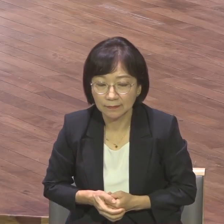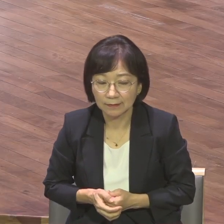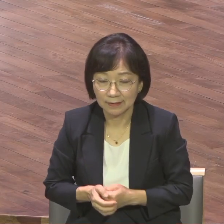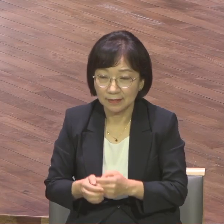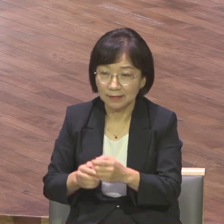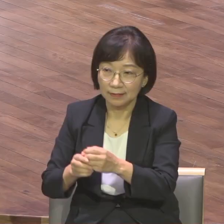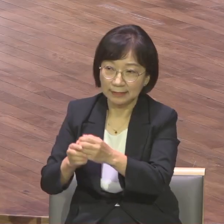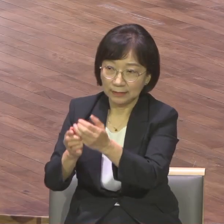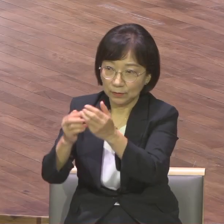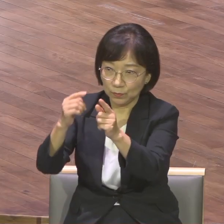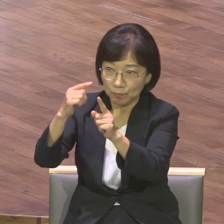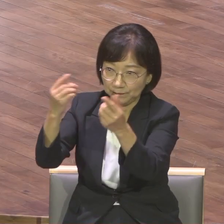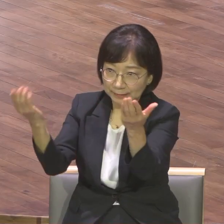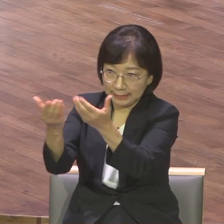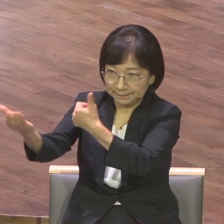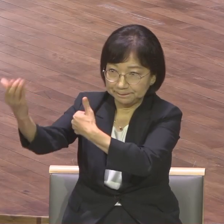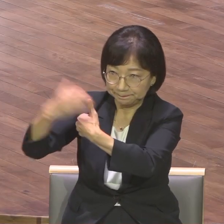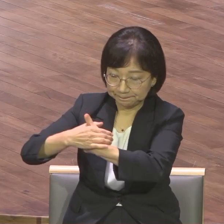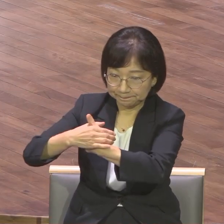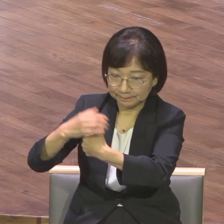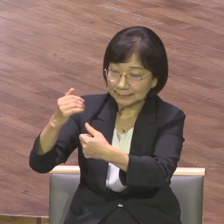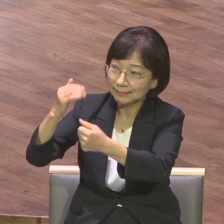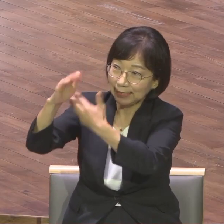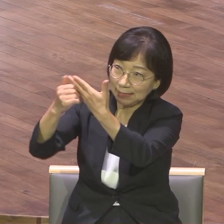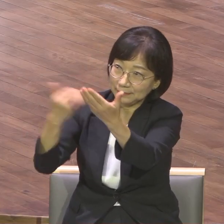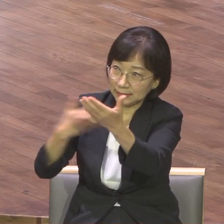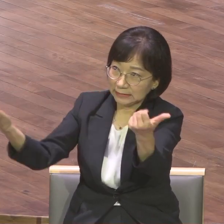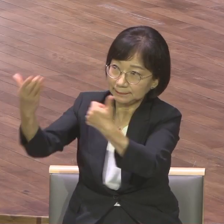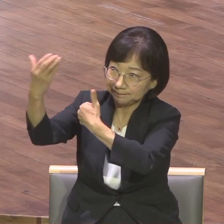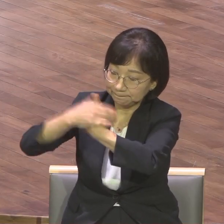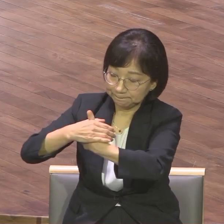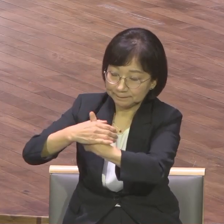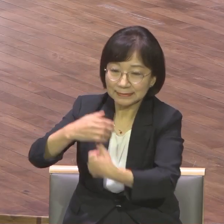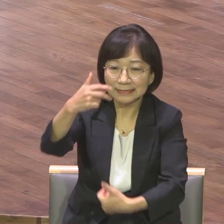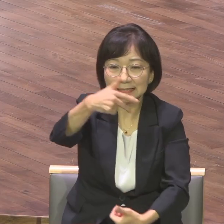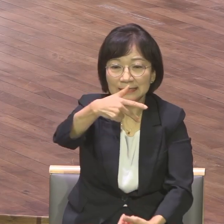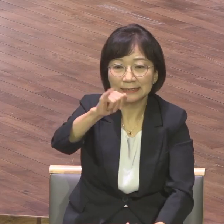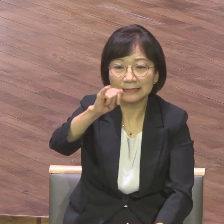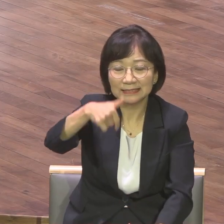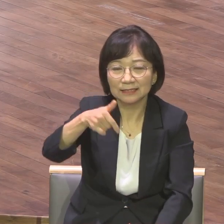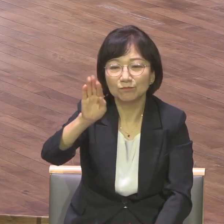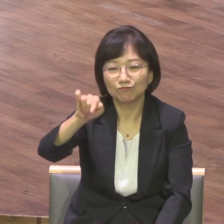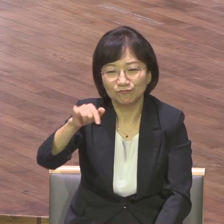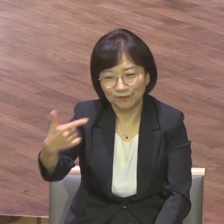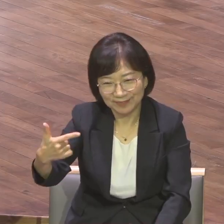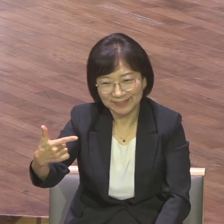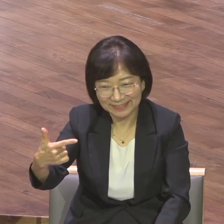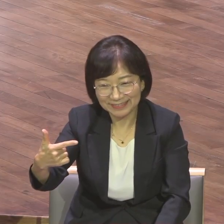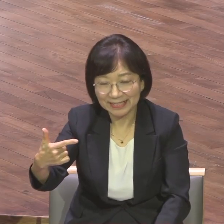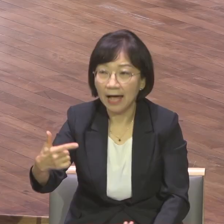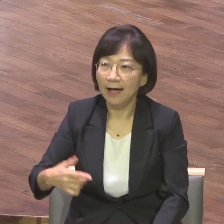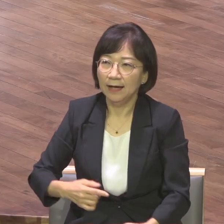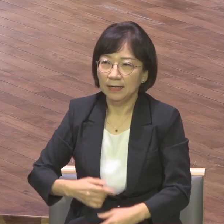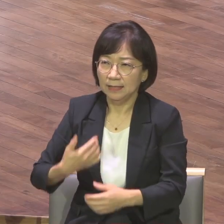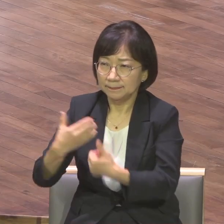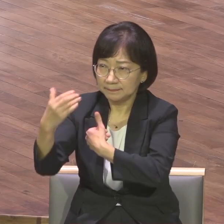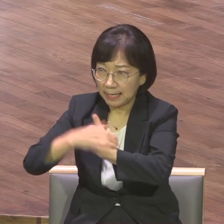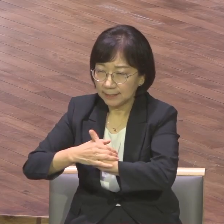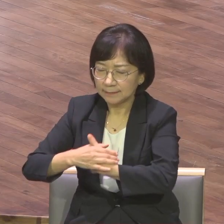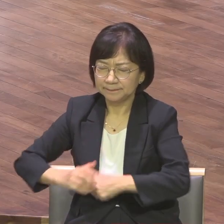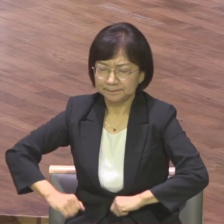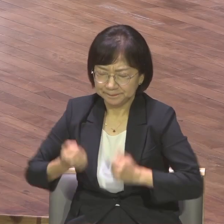직분입니다. 직분. 맡겨주신 직분. 맡겨주신 직분. 충성하는 것이 깨어있는